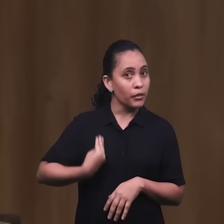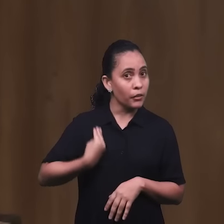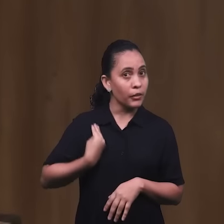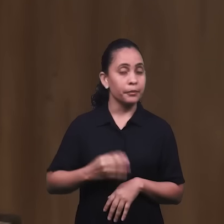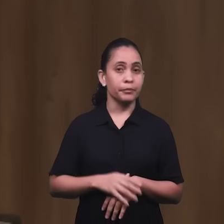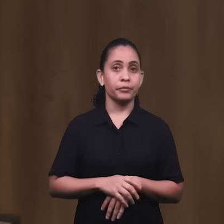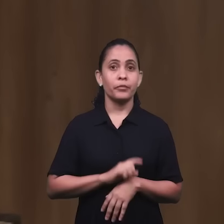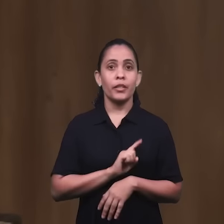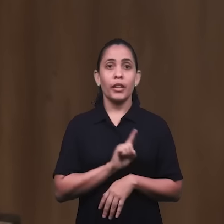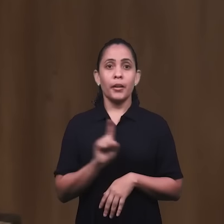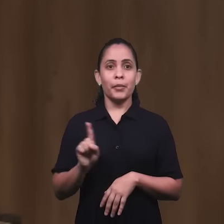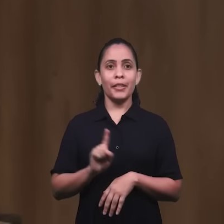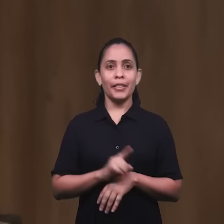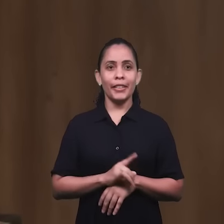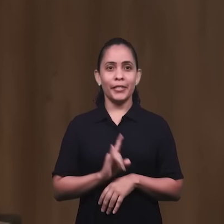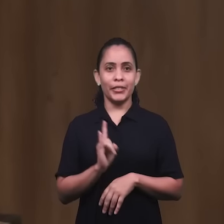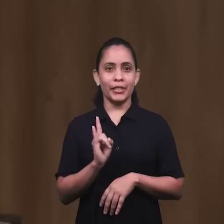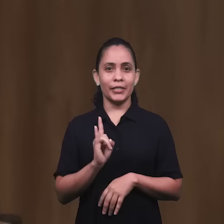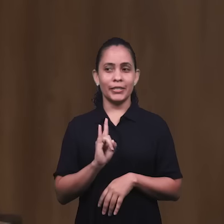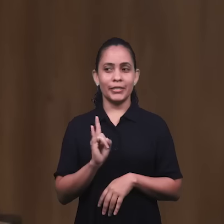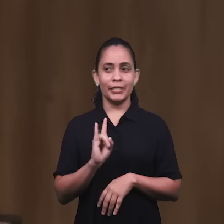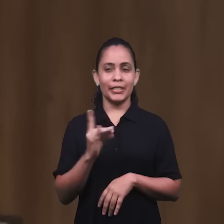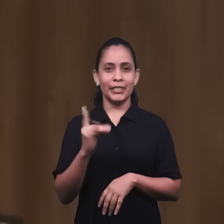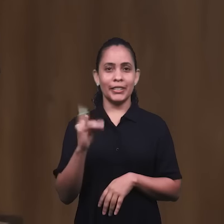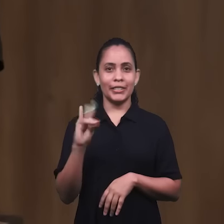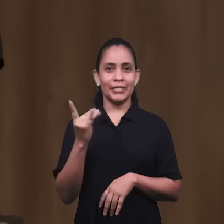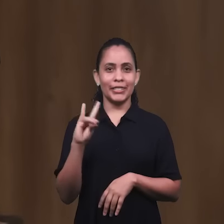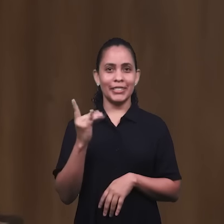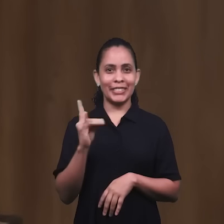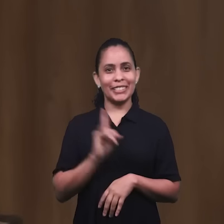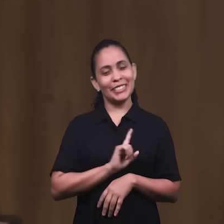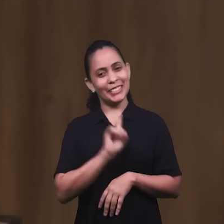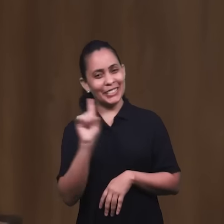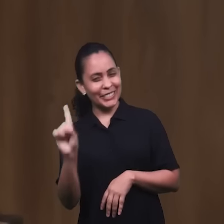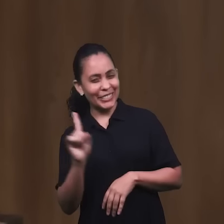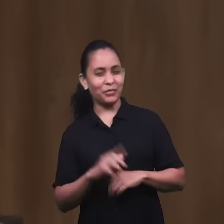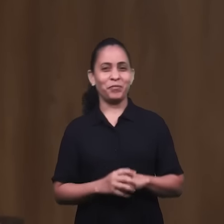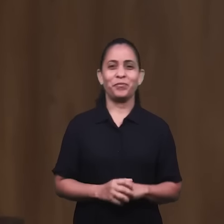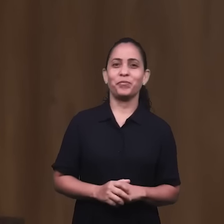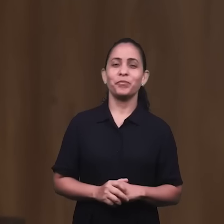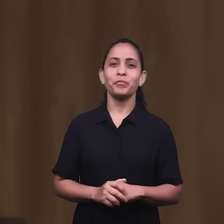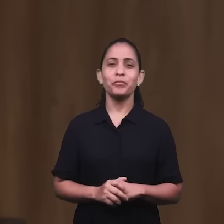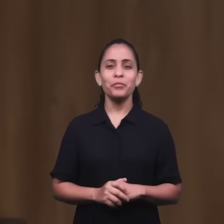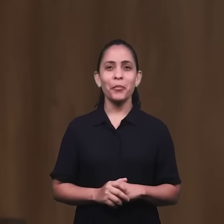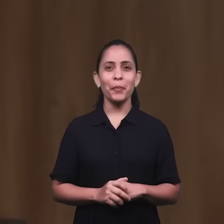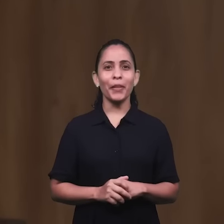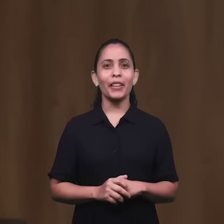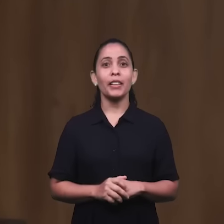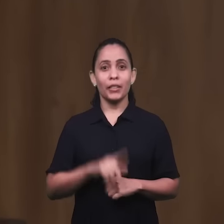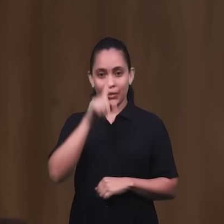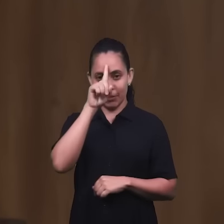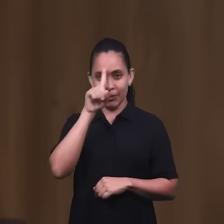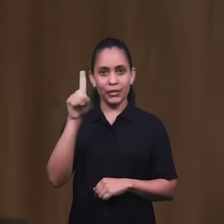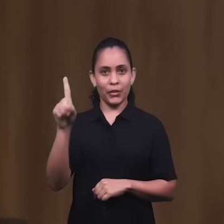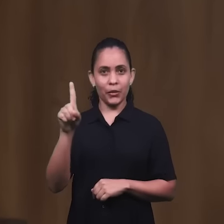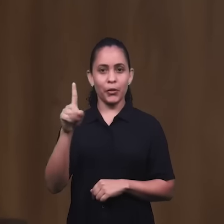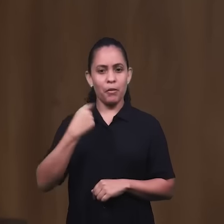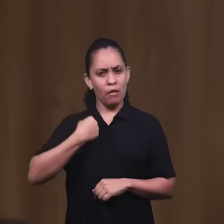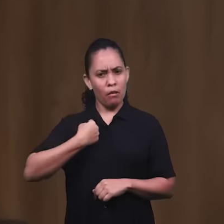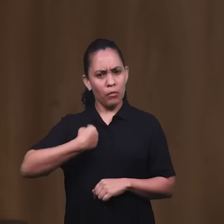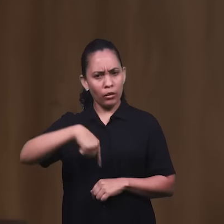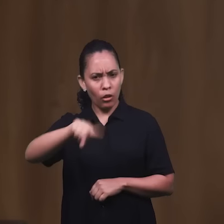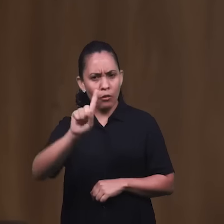na Bolívia. Ser espanhol? Lógico que não. Ser língua de sinais de lá? Muito menos. Mas eu fui para a Bolívia, o Senhor mandou, a gente